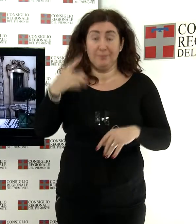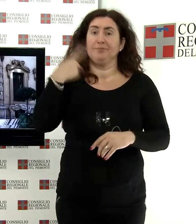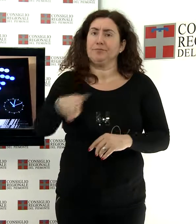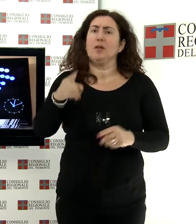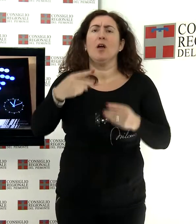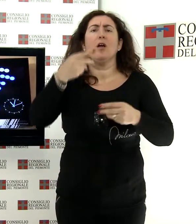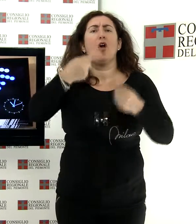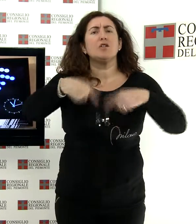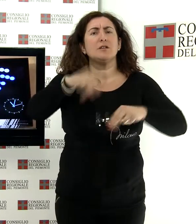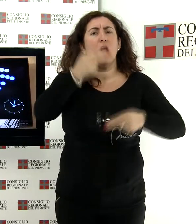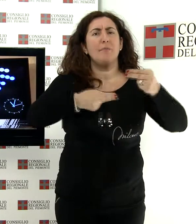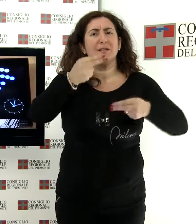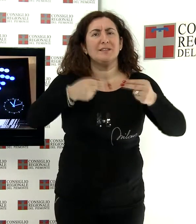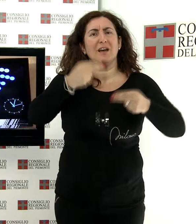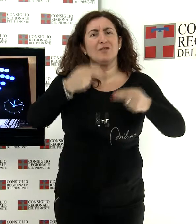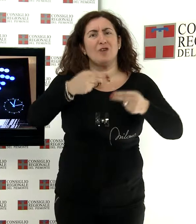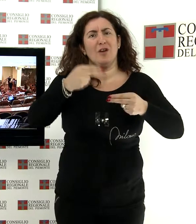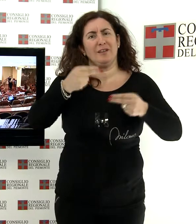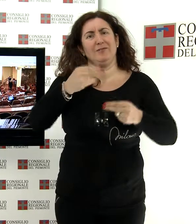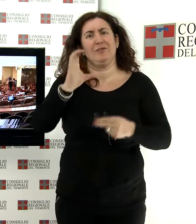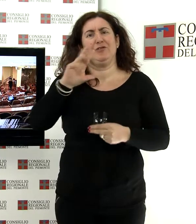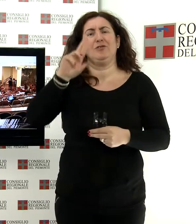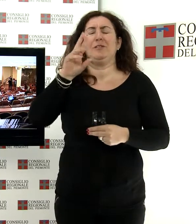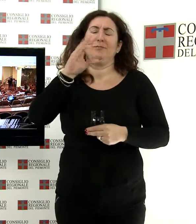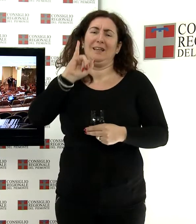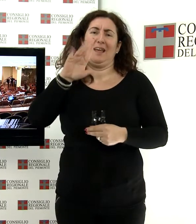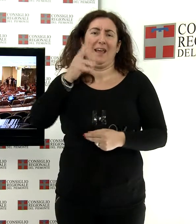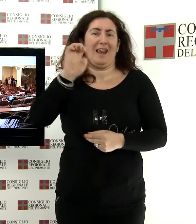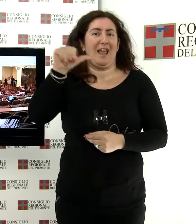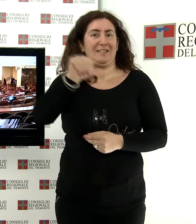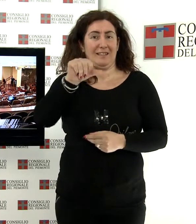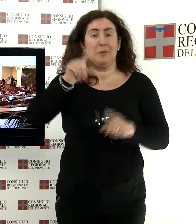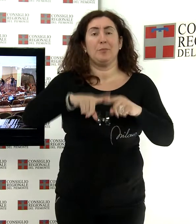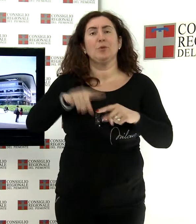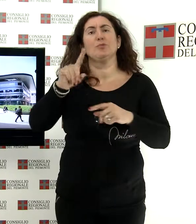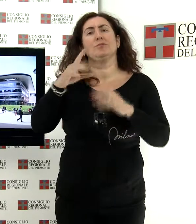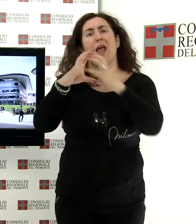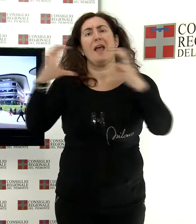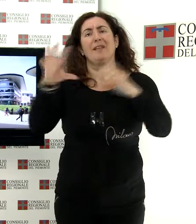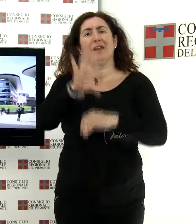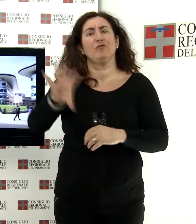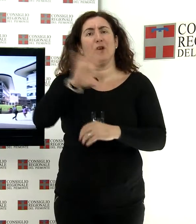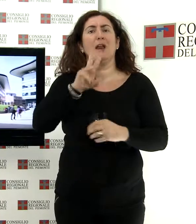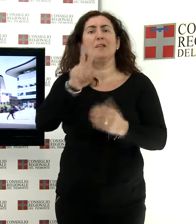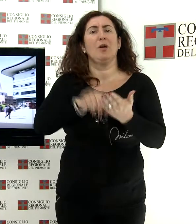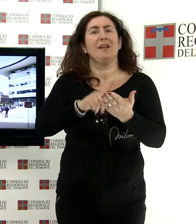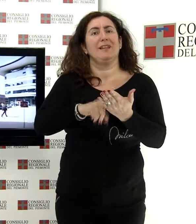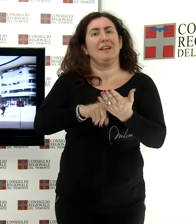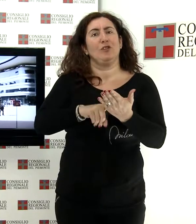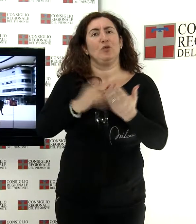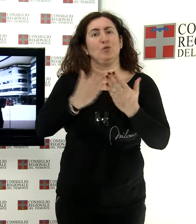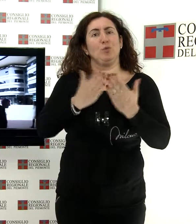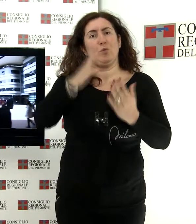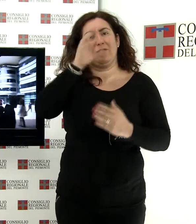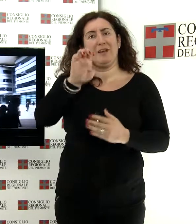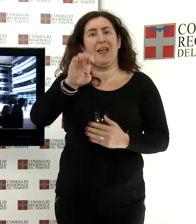di amministrazione dell'Istituto di Ricerche Economiche e Sociali IRES e dell'Ente regionale per il diritto allo studio universitario ed ISU,